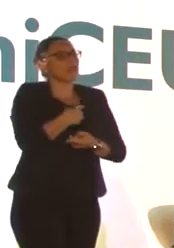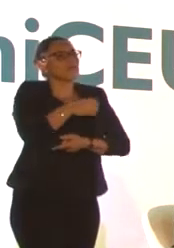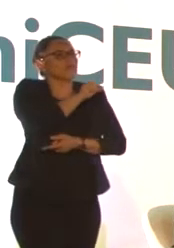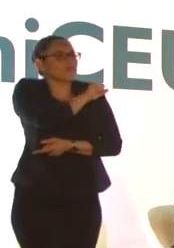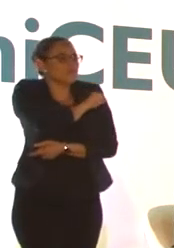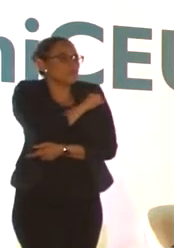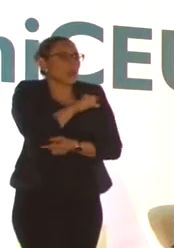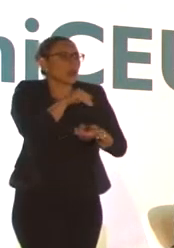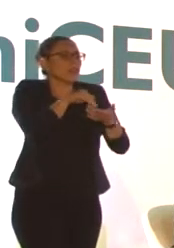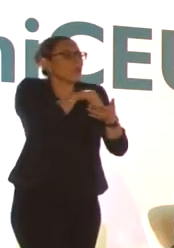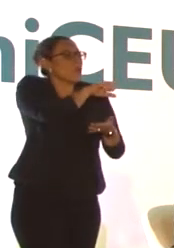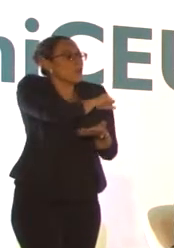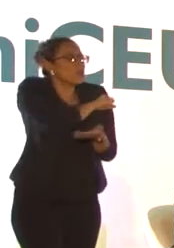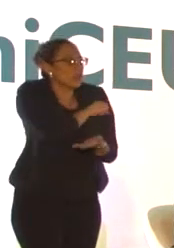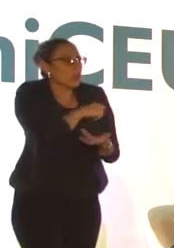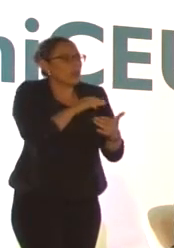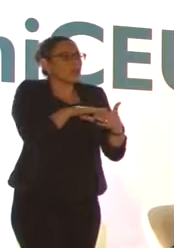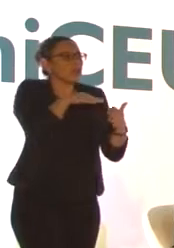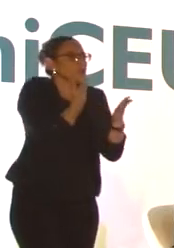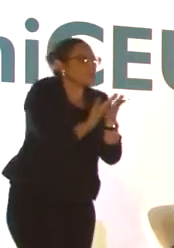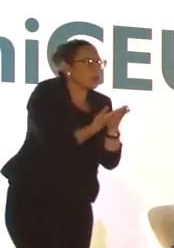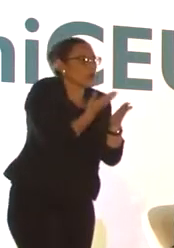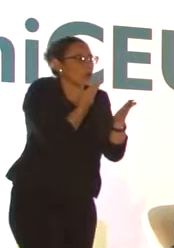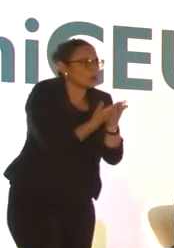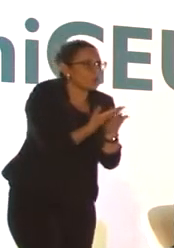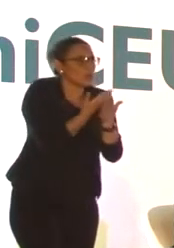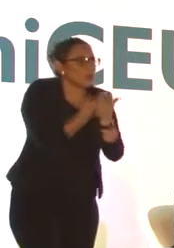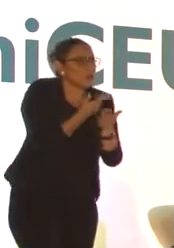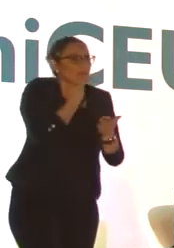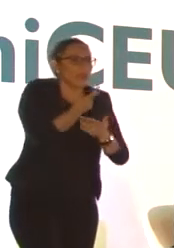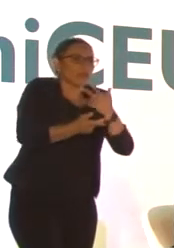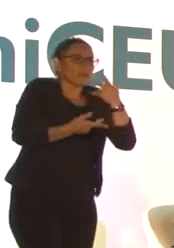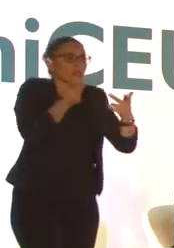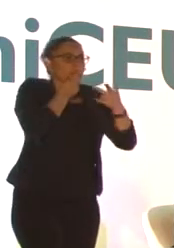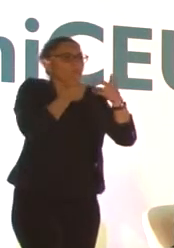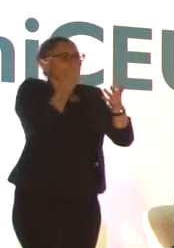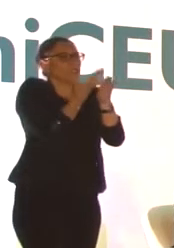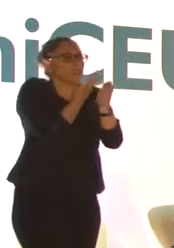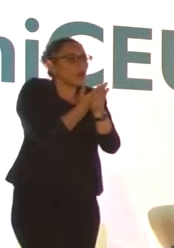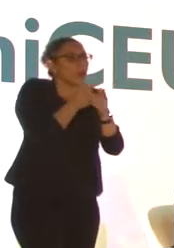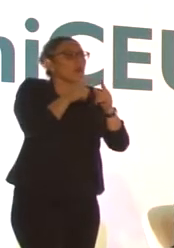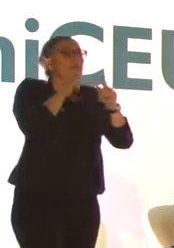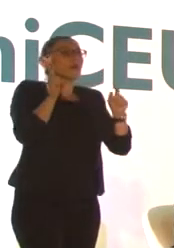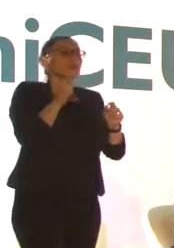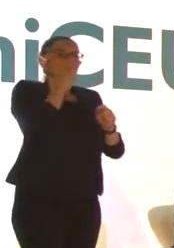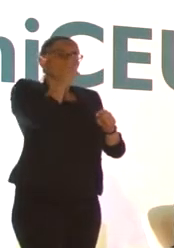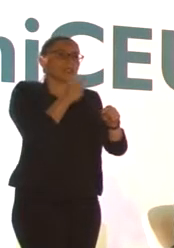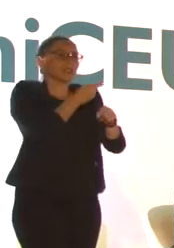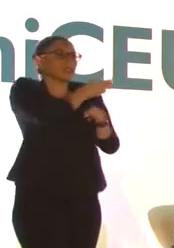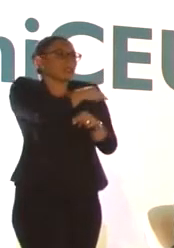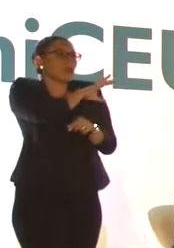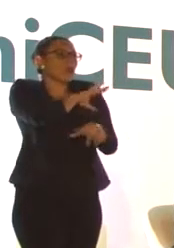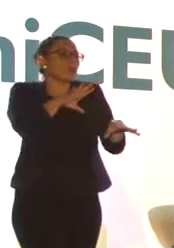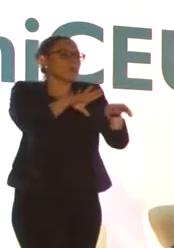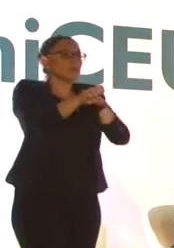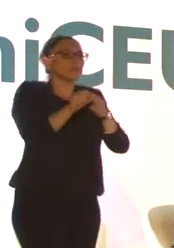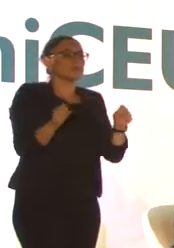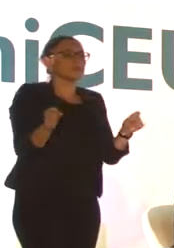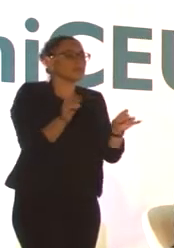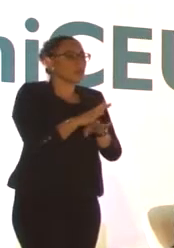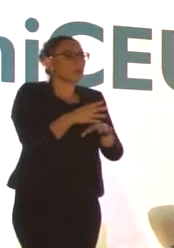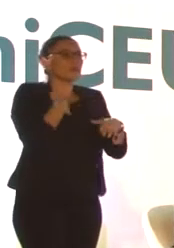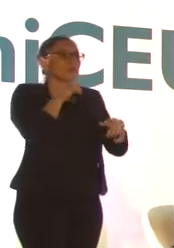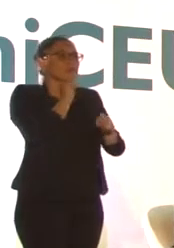e muitos sonham com uma universidade e as vagas nas universidades públicas elas são poucas. Se a gente